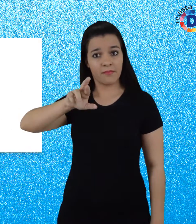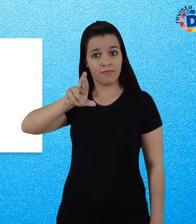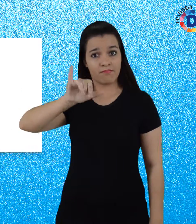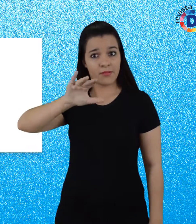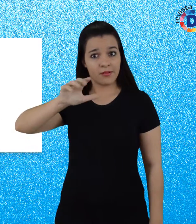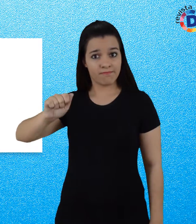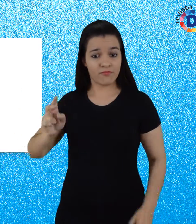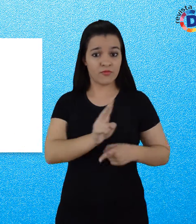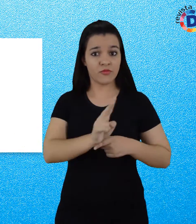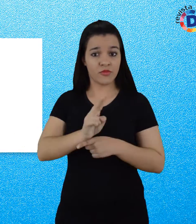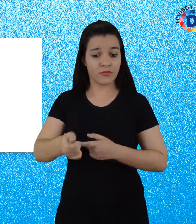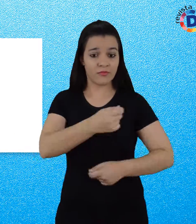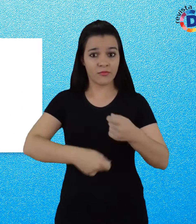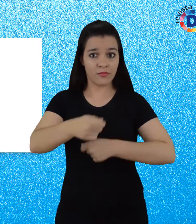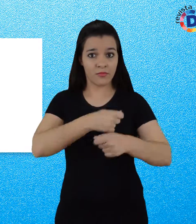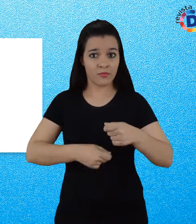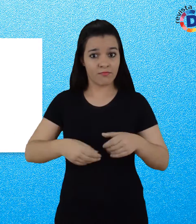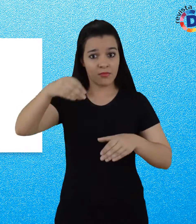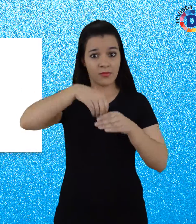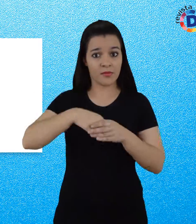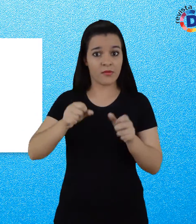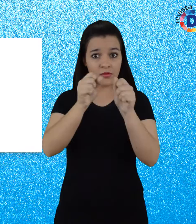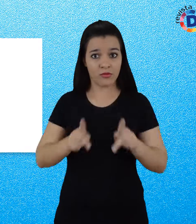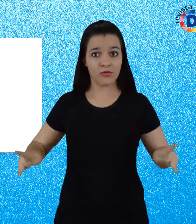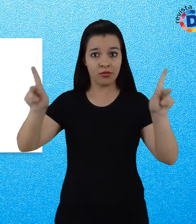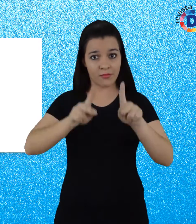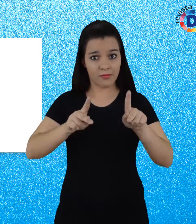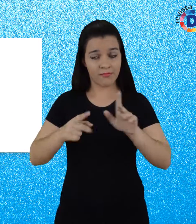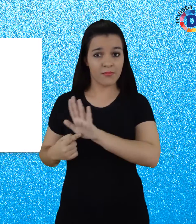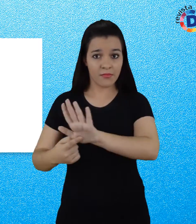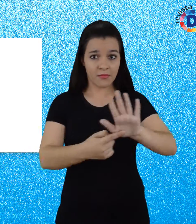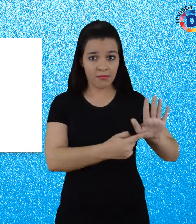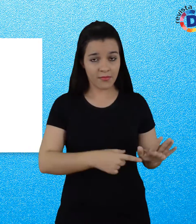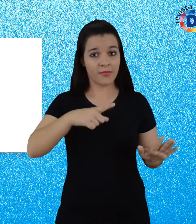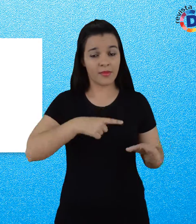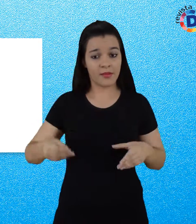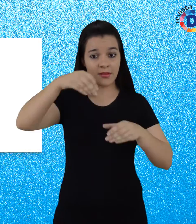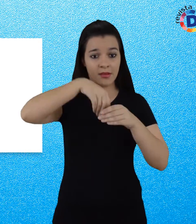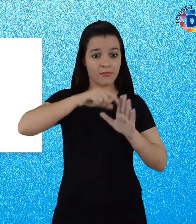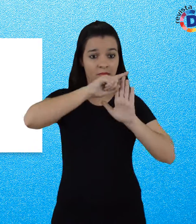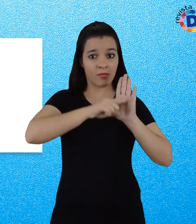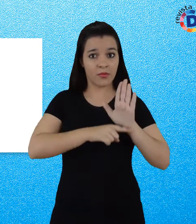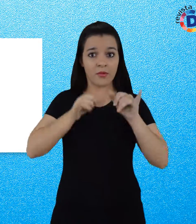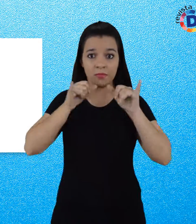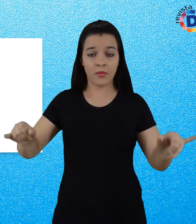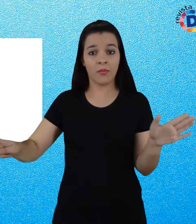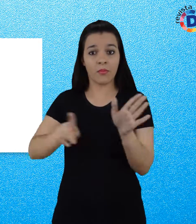Márcia Campioto, gerente de marketing do Boa Vista Shopping, ressalta que o evento complementa as ações de Natal